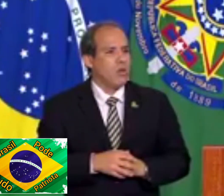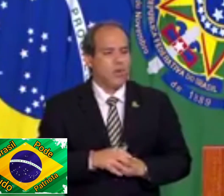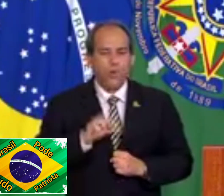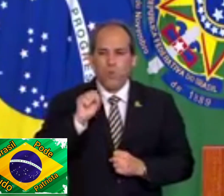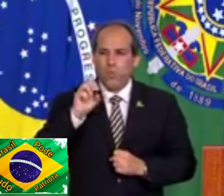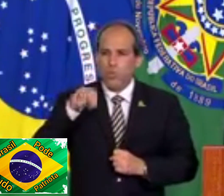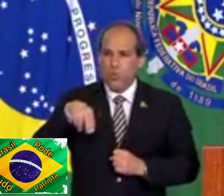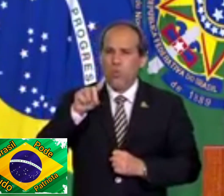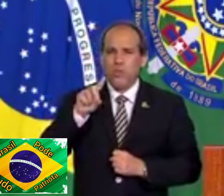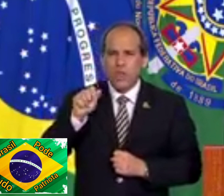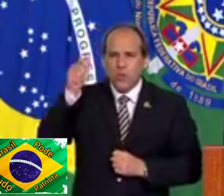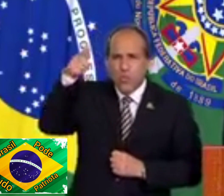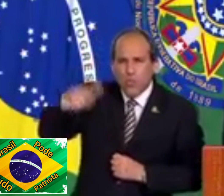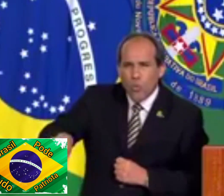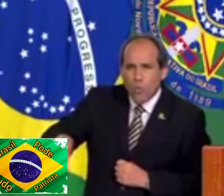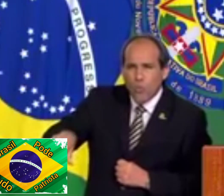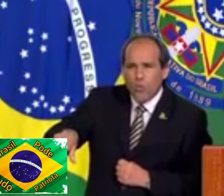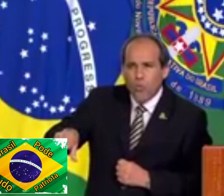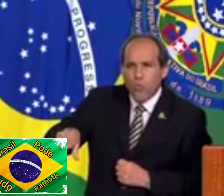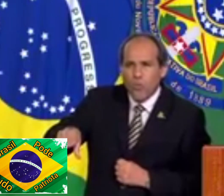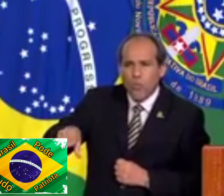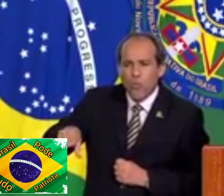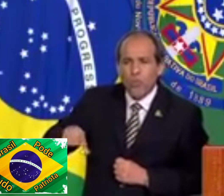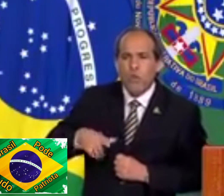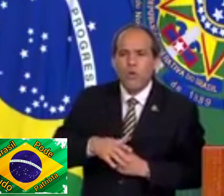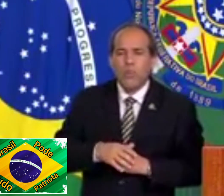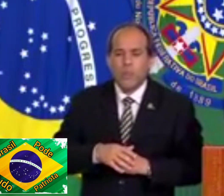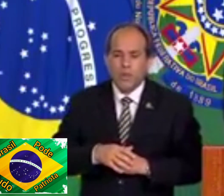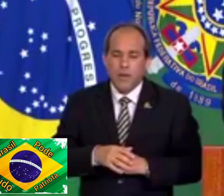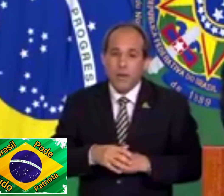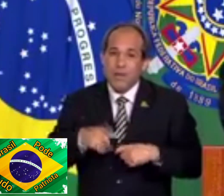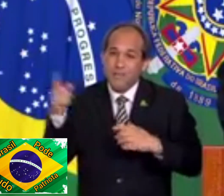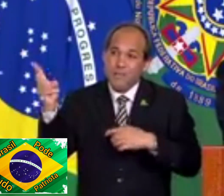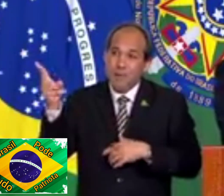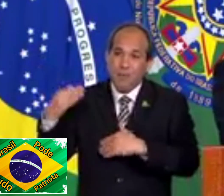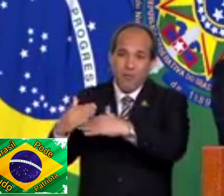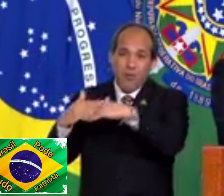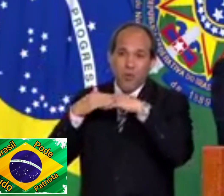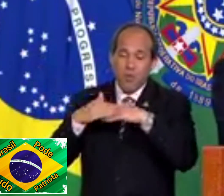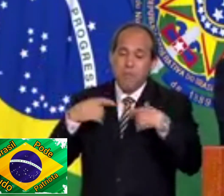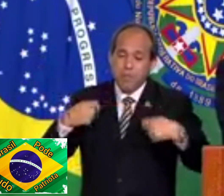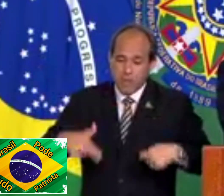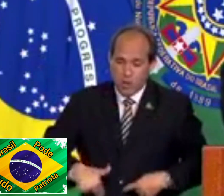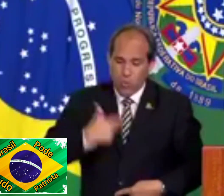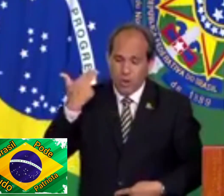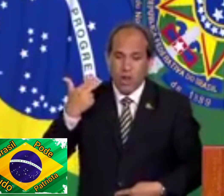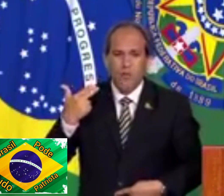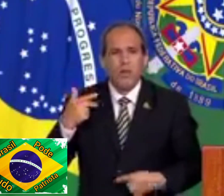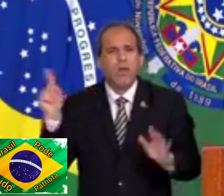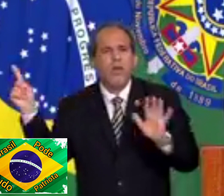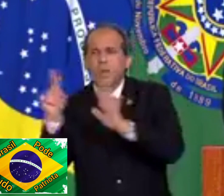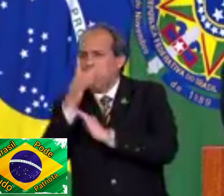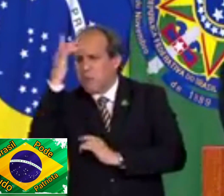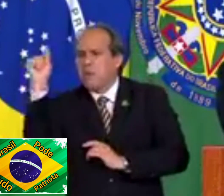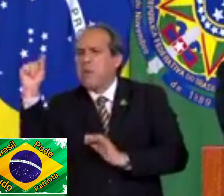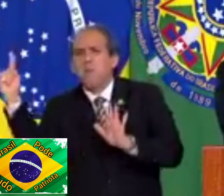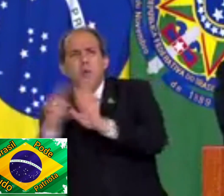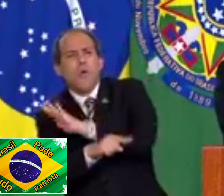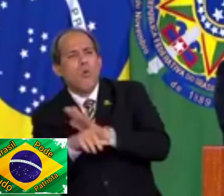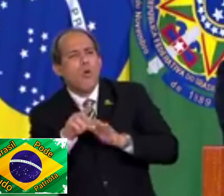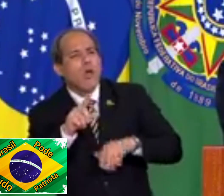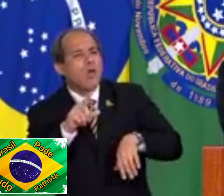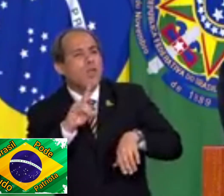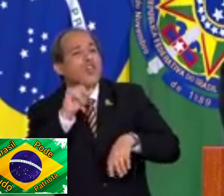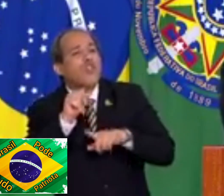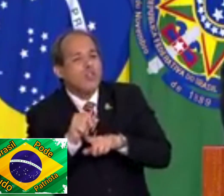nosogástrica, entre outras coisas. E quando ele falou, vamos ter que operá-lo, alguém falou, quando? Ele disse, agora. Foi a segunda